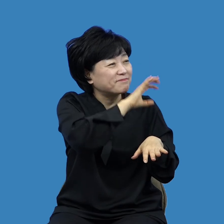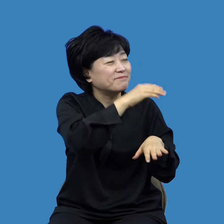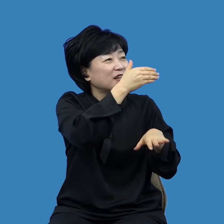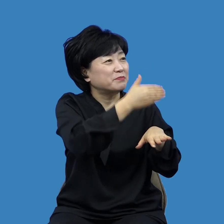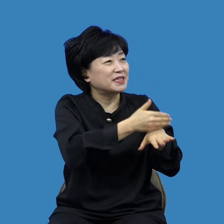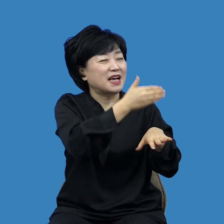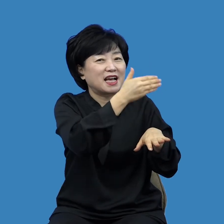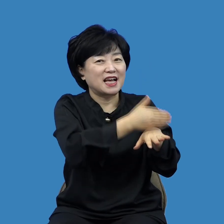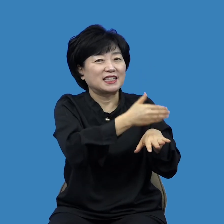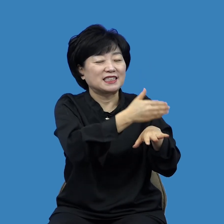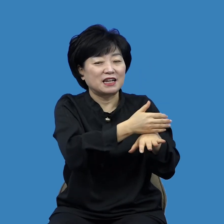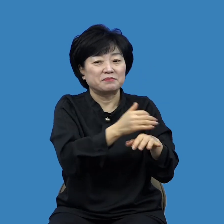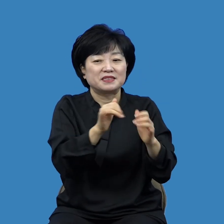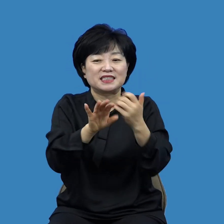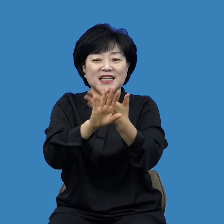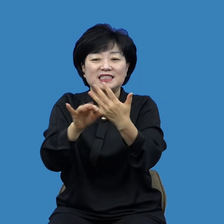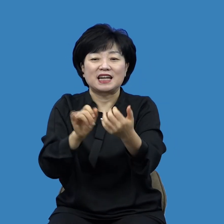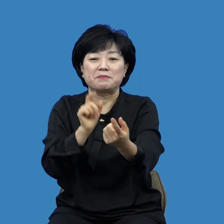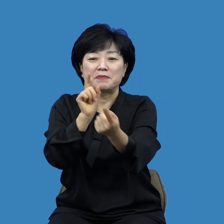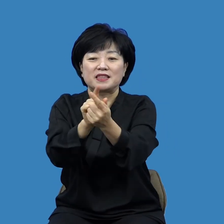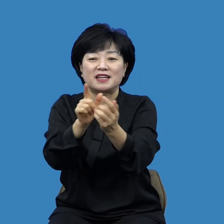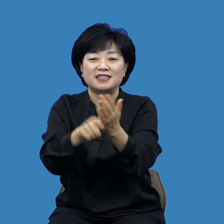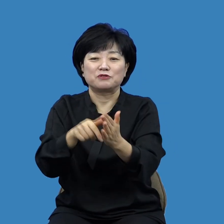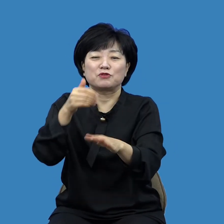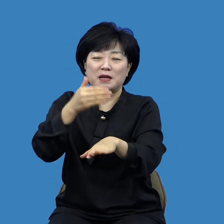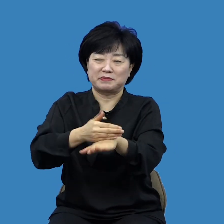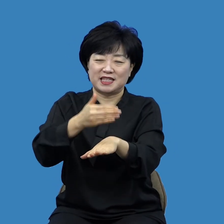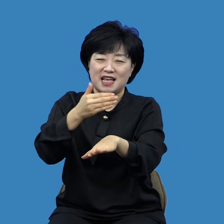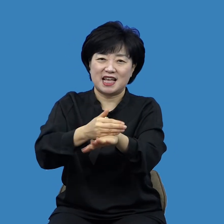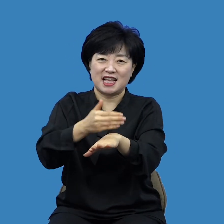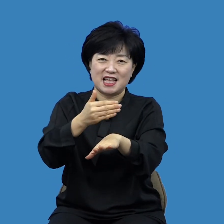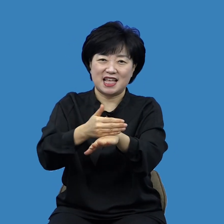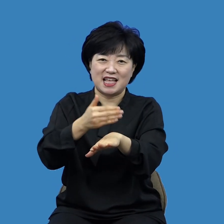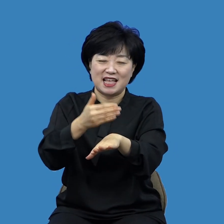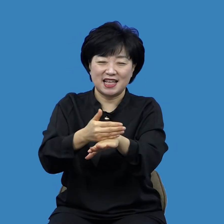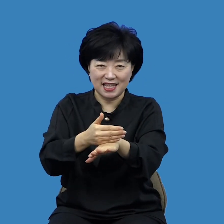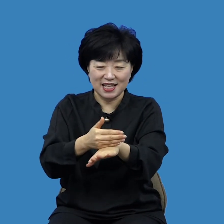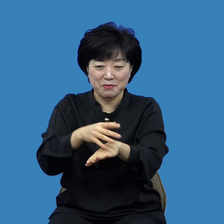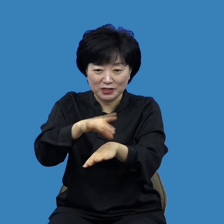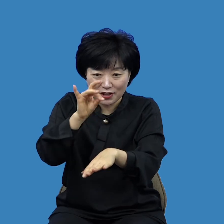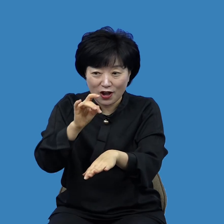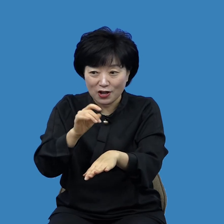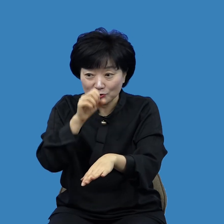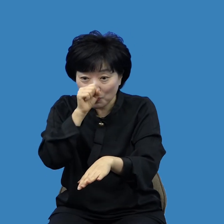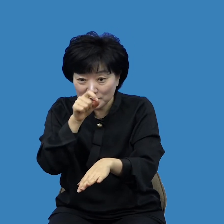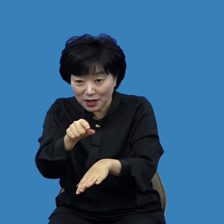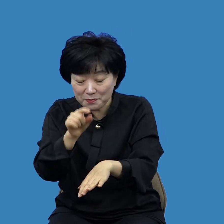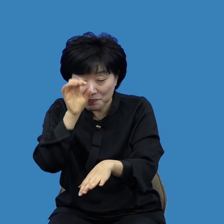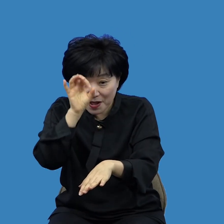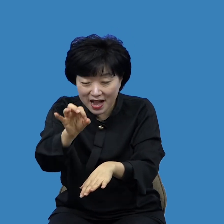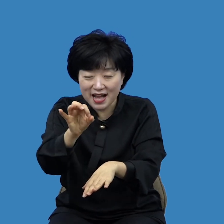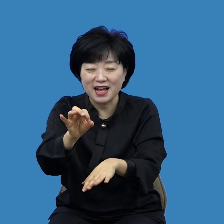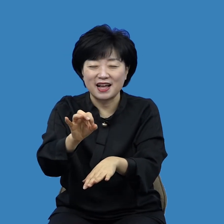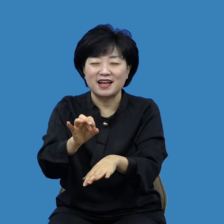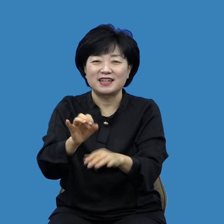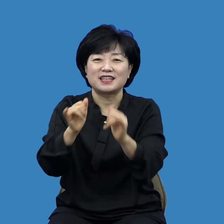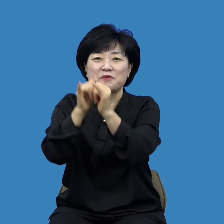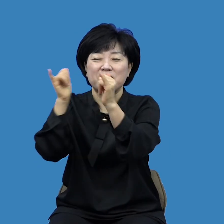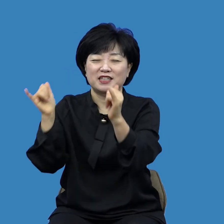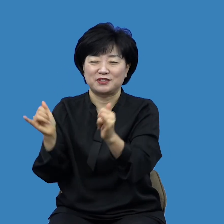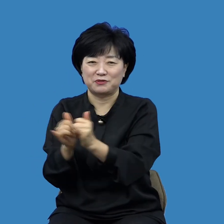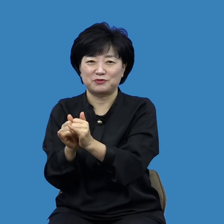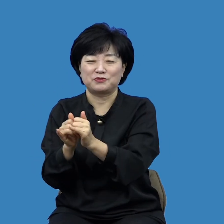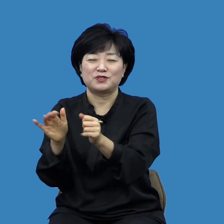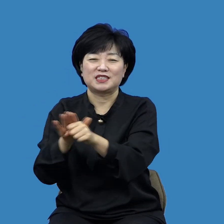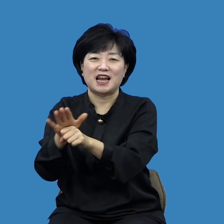사람은 다른 사람을 대해서도요, 감사할 것들을 먼저 찾게 돼요. 다른 사람을 대해서 감사할 것들을 먼저 보게 돼요. 그런 사람은 사회에서도